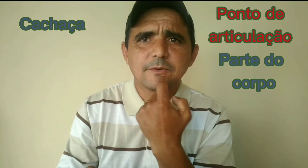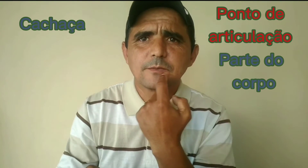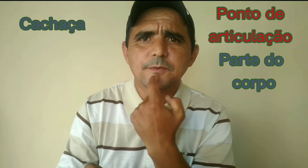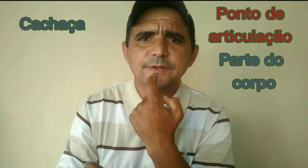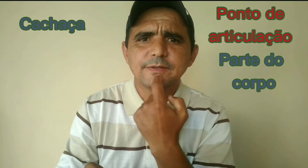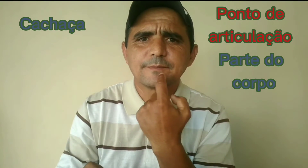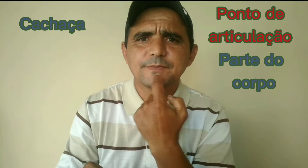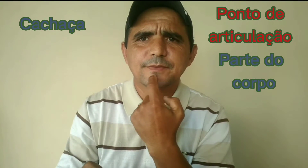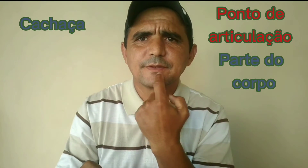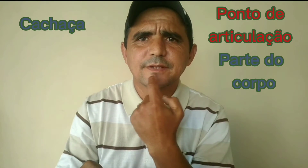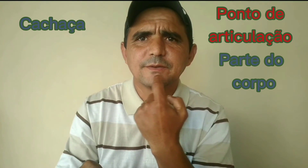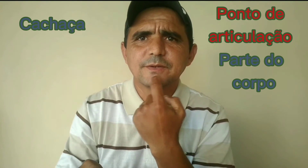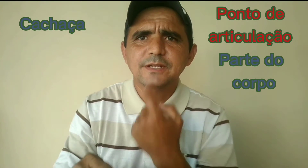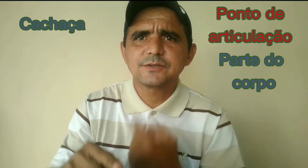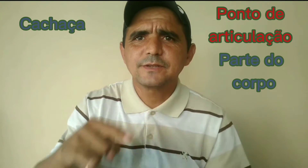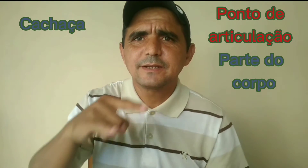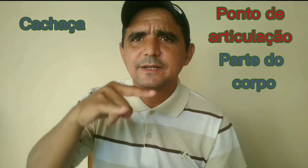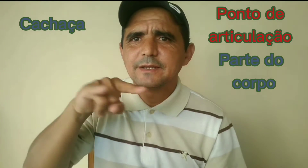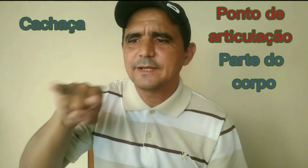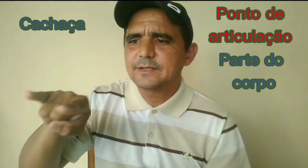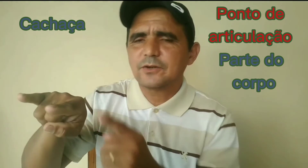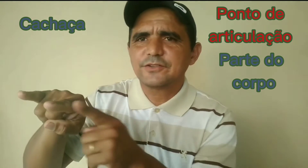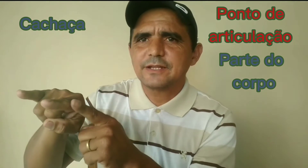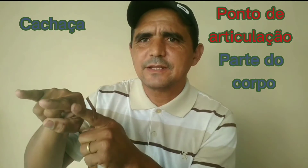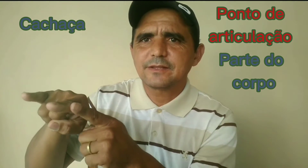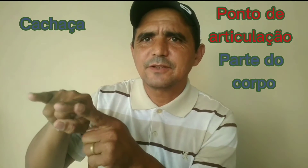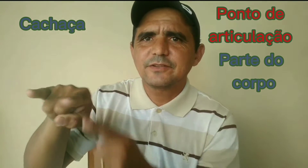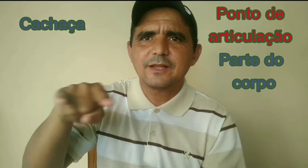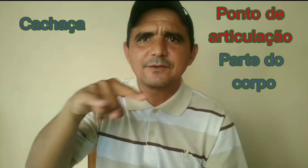boca um pouquinho, aqui no queixo, né? E aí encostaria então esse lado